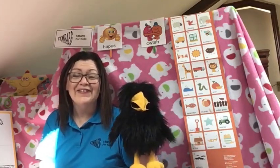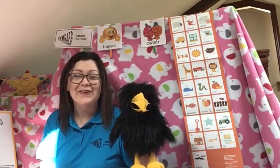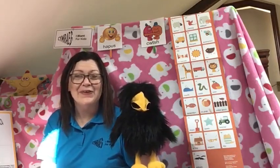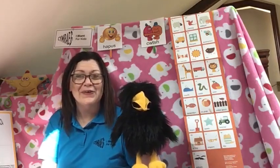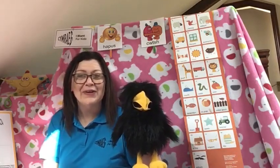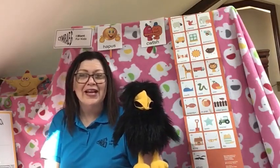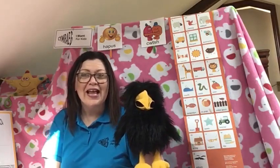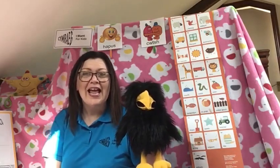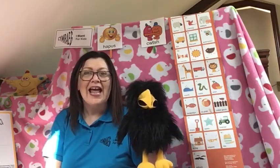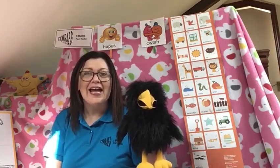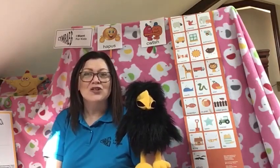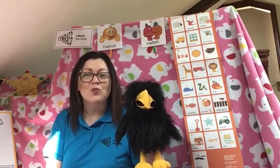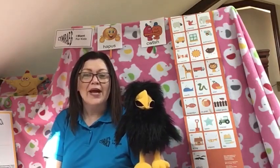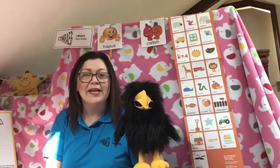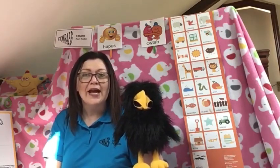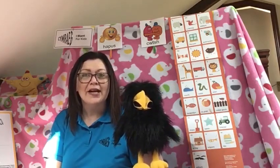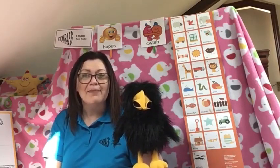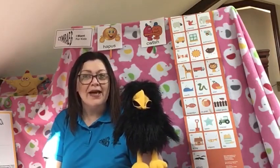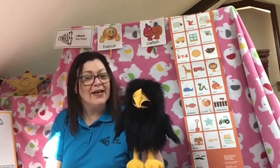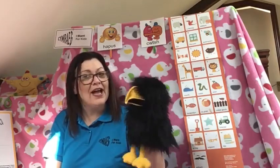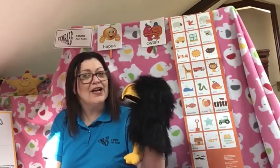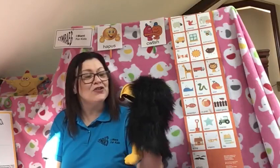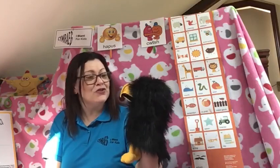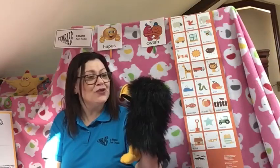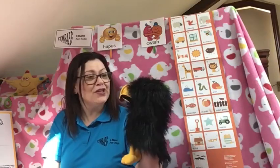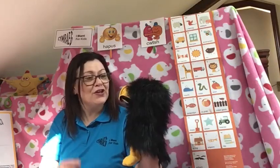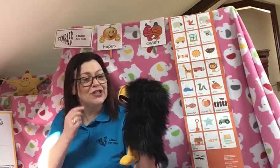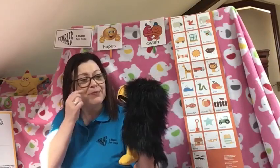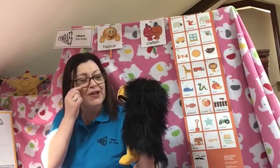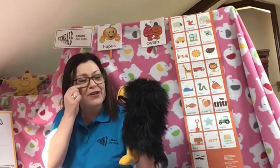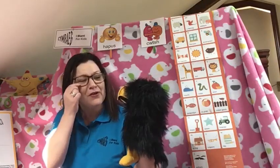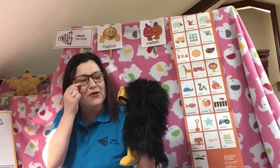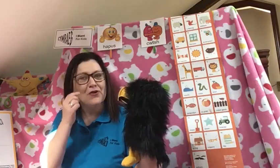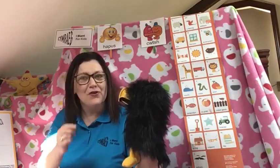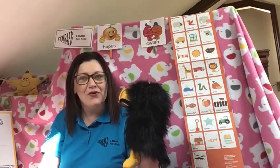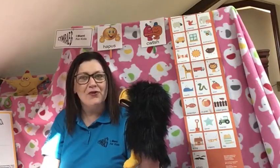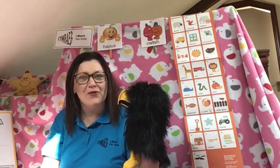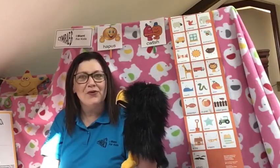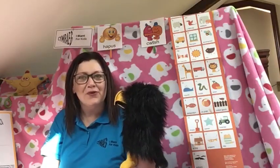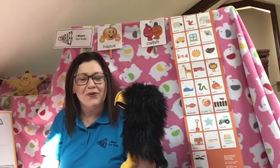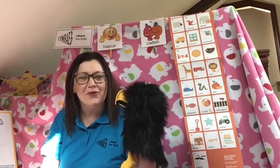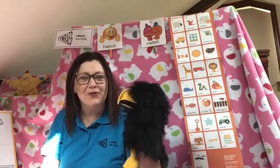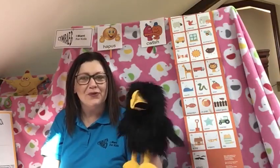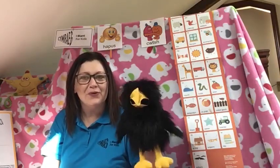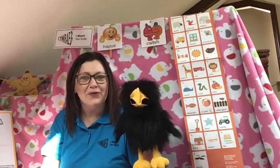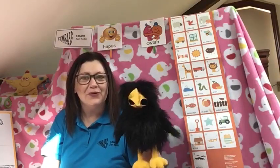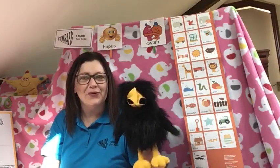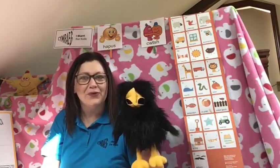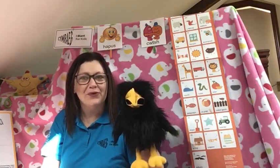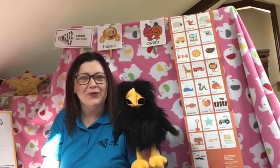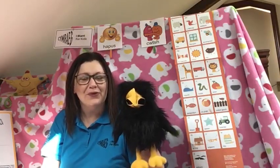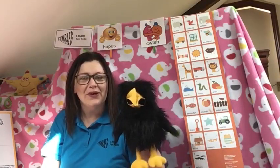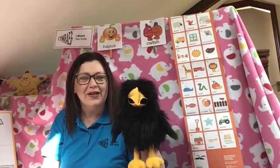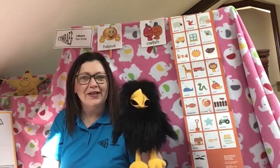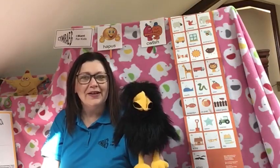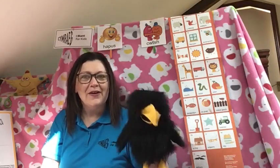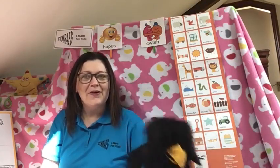ho. Het wen ar ei ben a dwy goes bren ho ho ho ho ho ho.